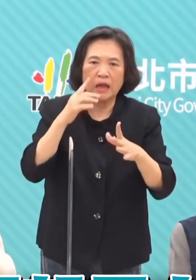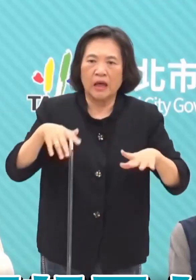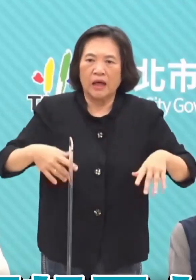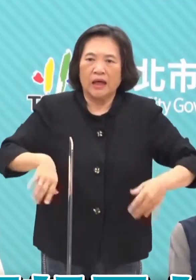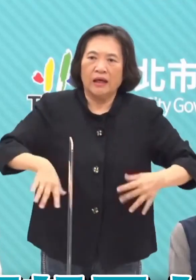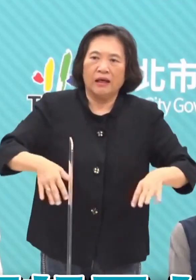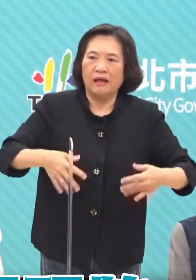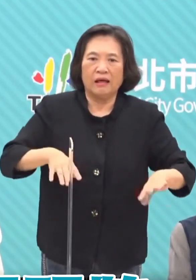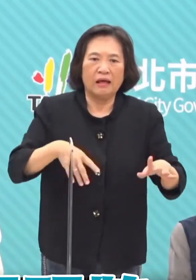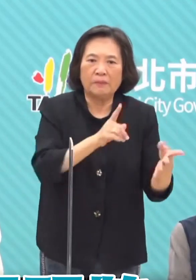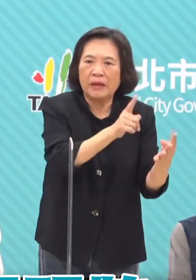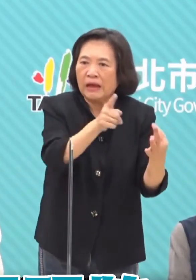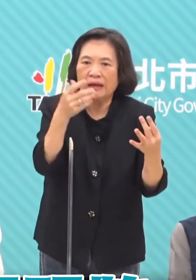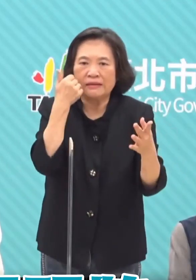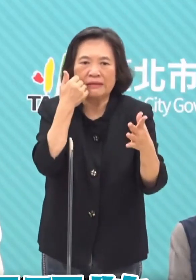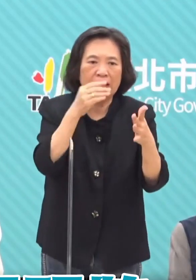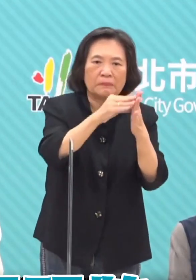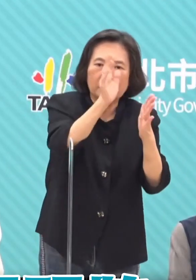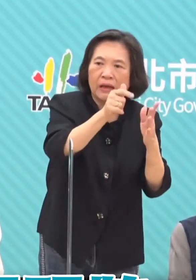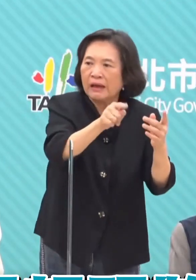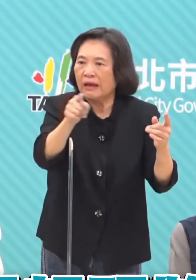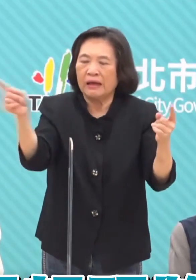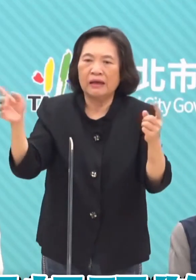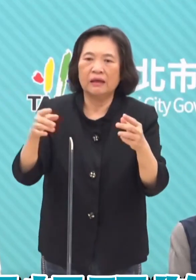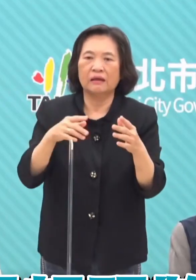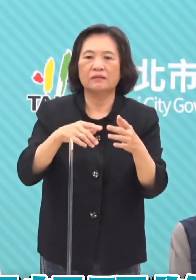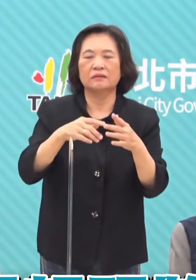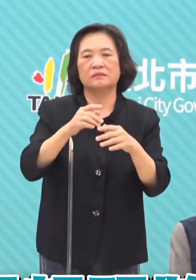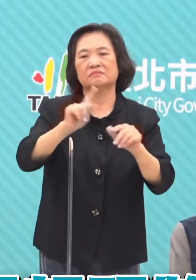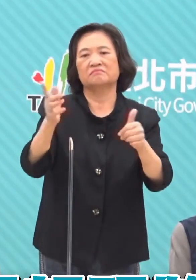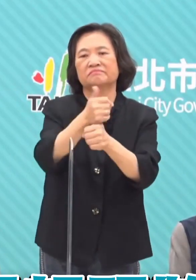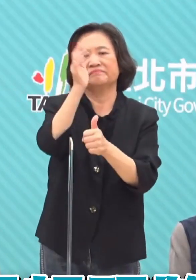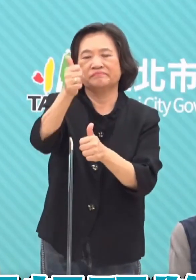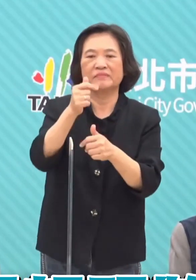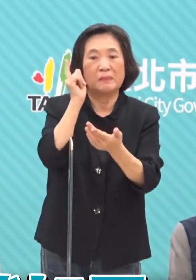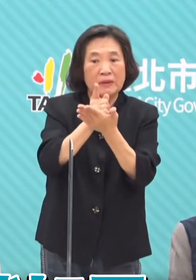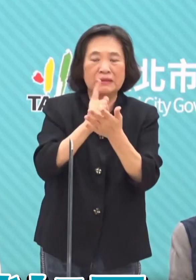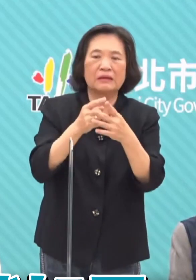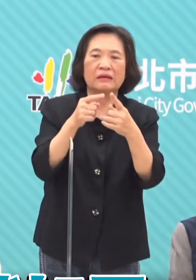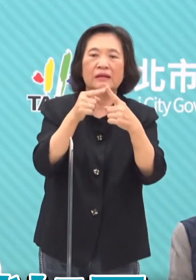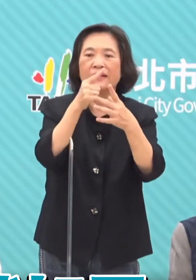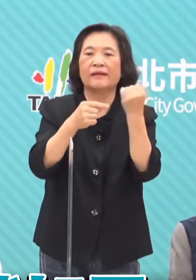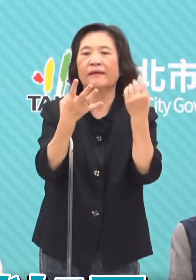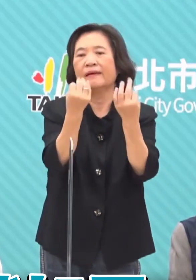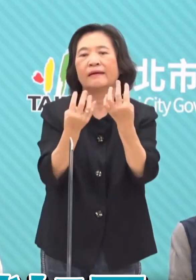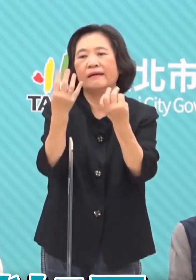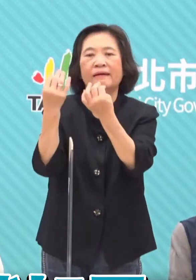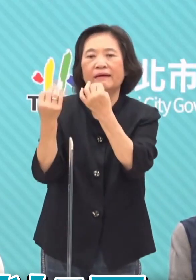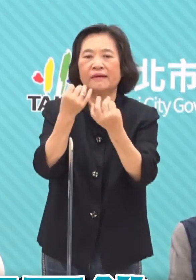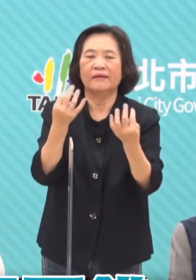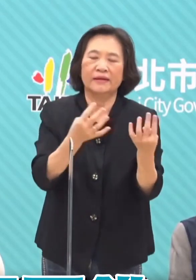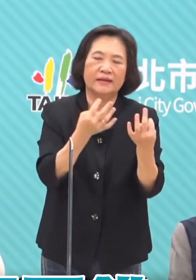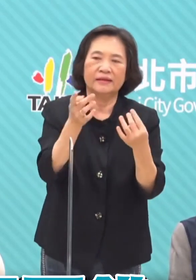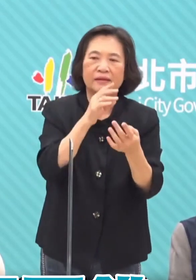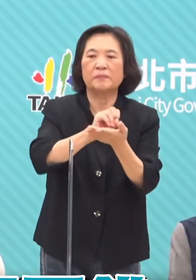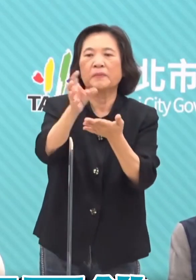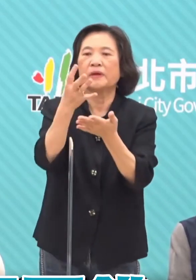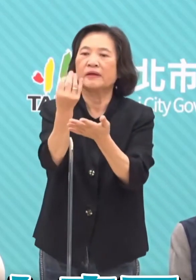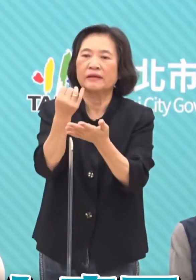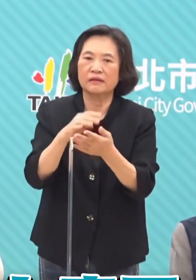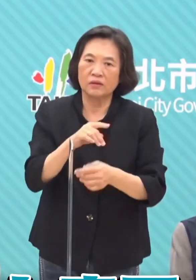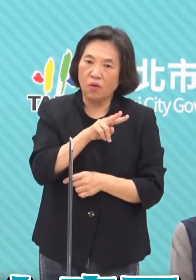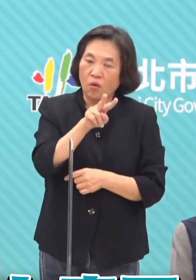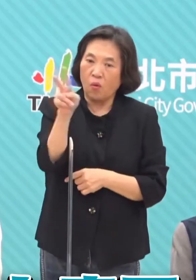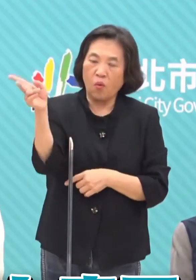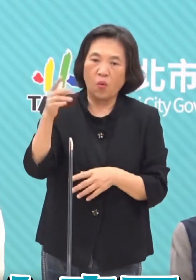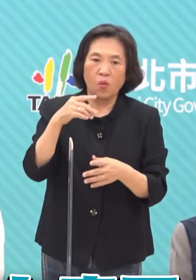推一个卫福部长上去，每天报名牌。哎，他后来发现，他报名牌好像每天在喊加零，甚至还不错。